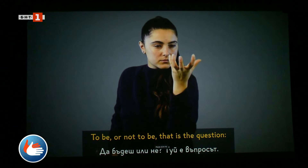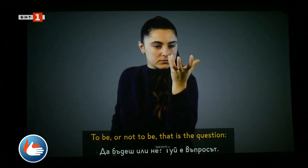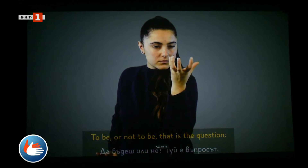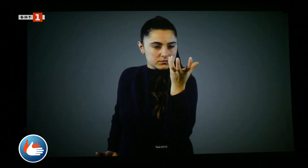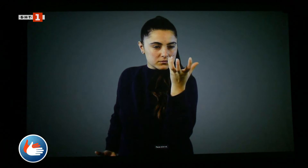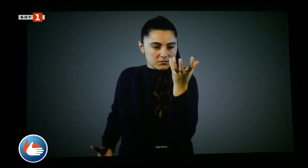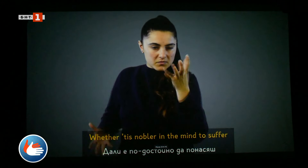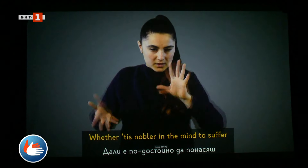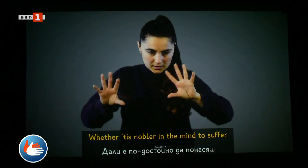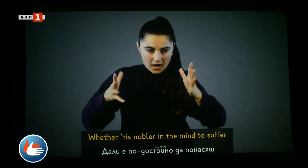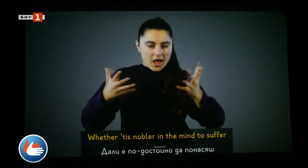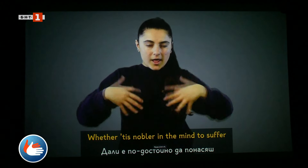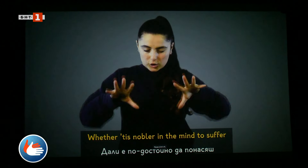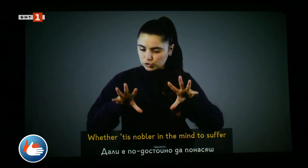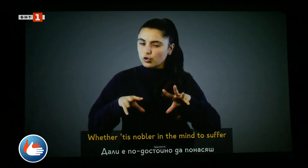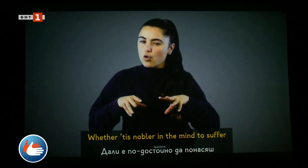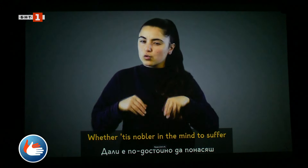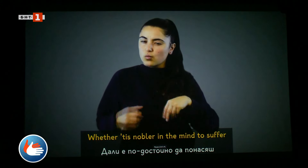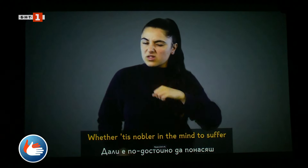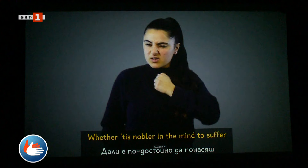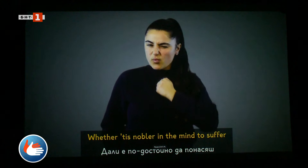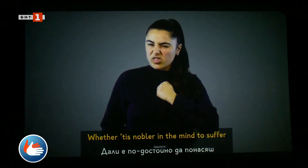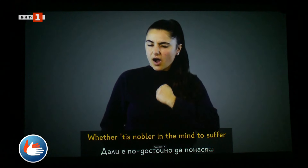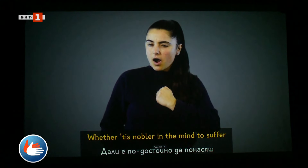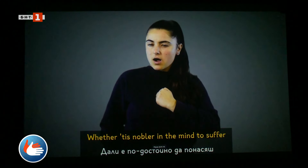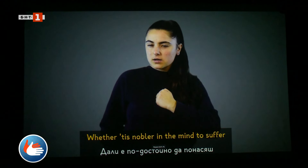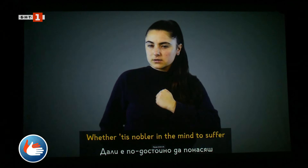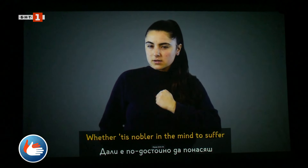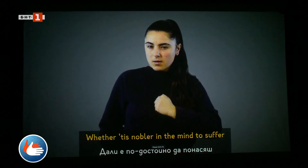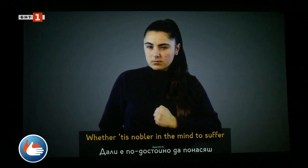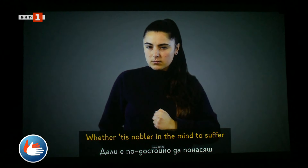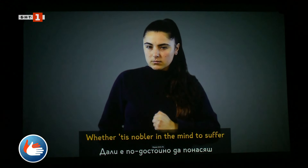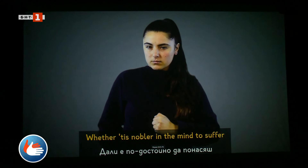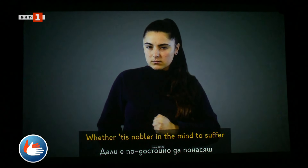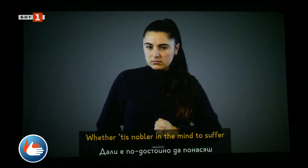Той е въпросът. Дали е достойно да понасяш